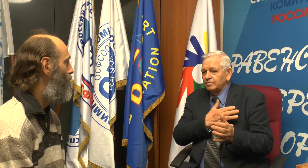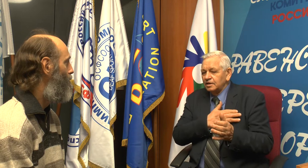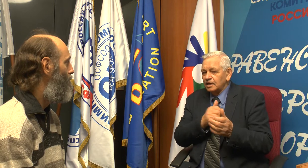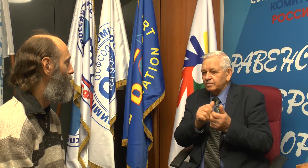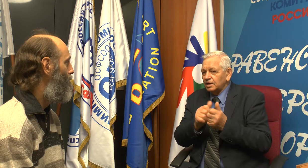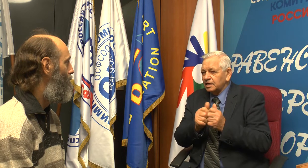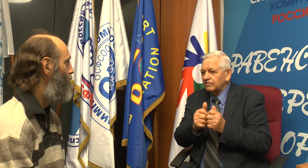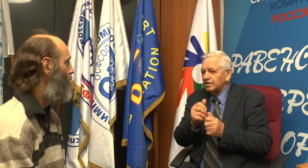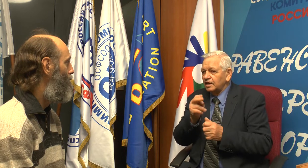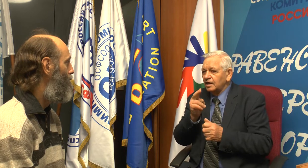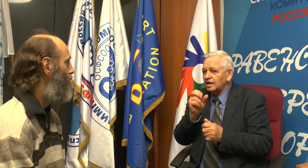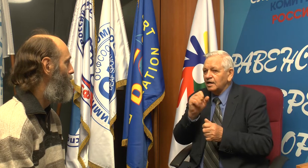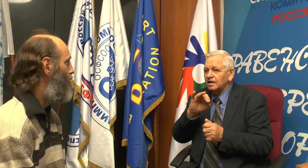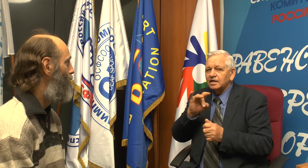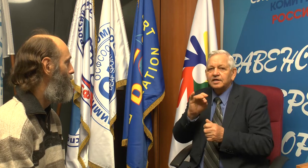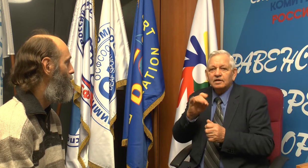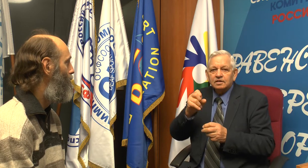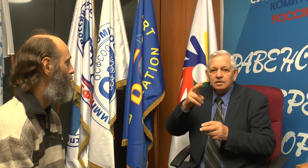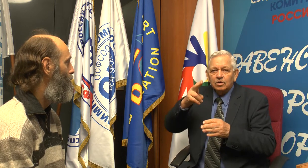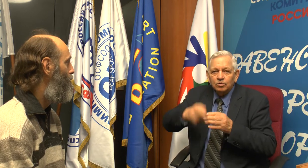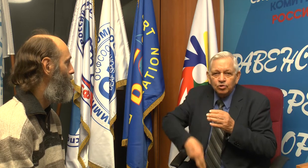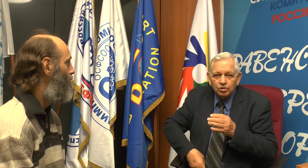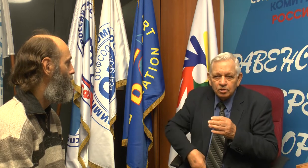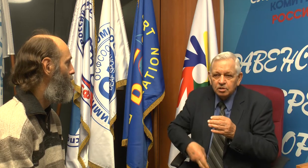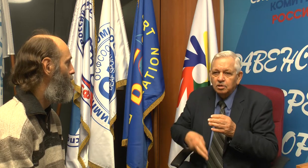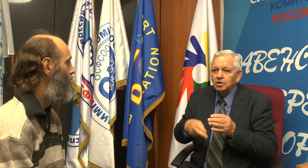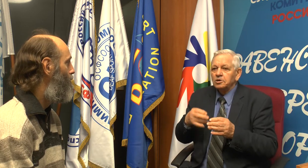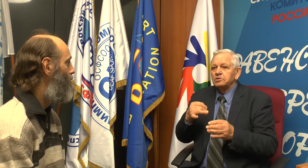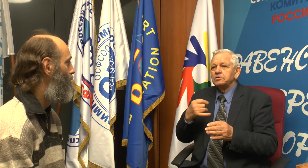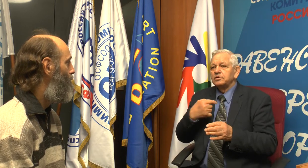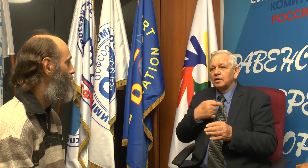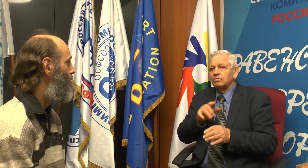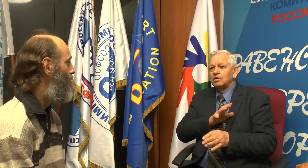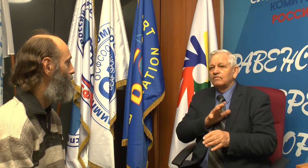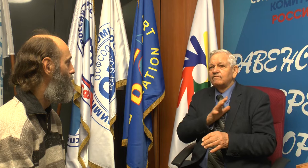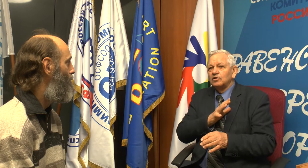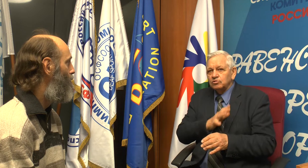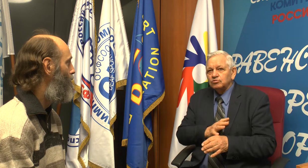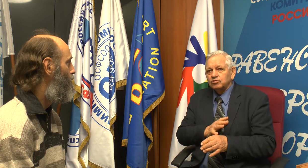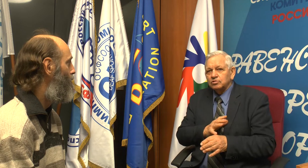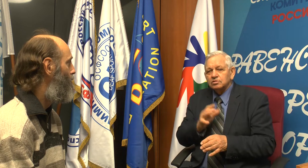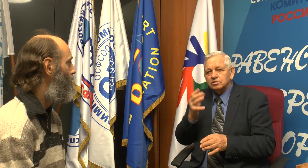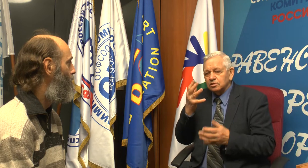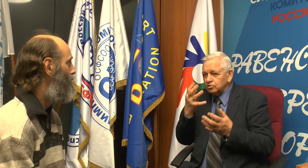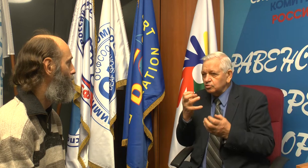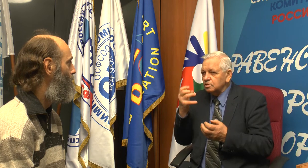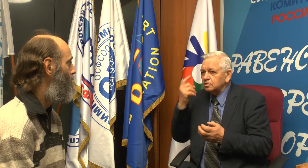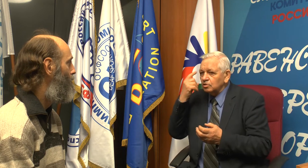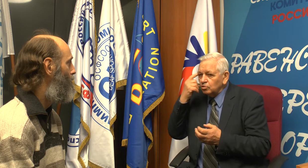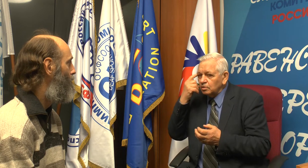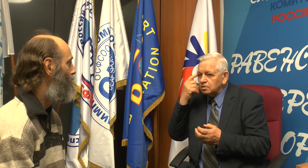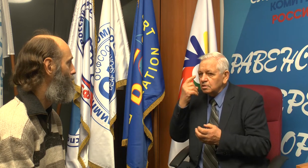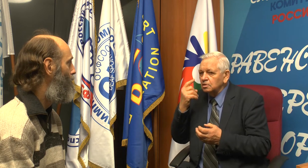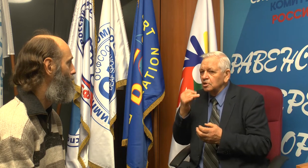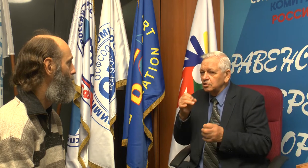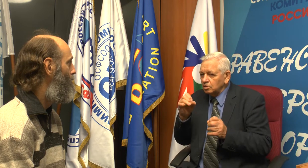моя спортивная карьера закончилась, я был вынужден серьезно задуматься и